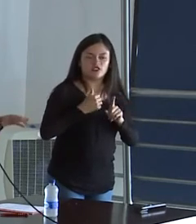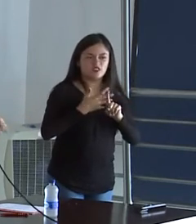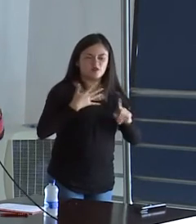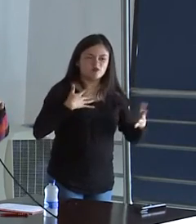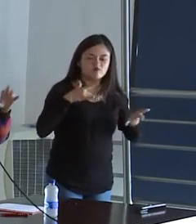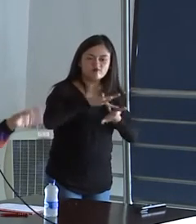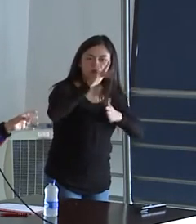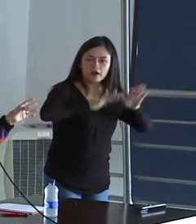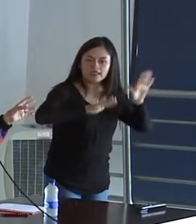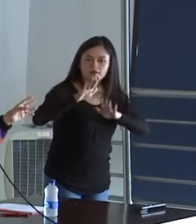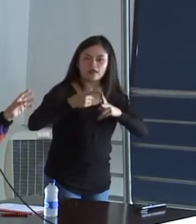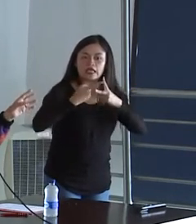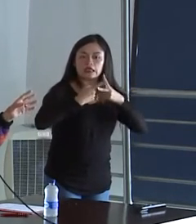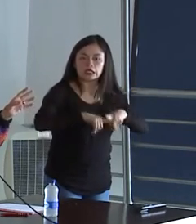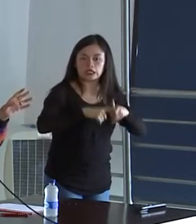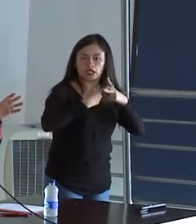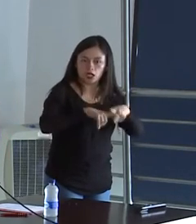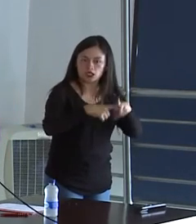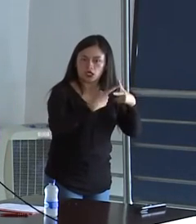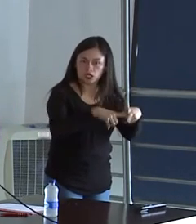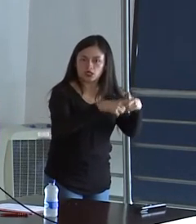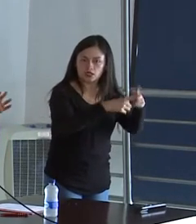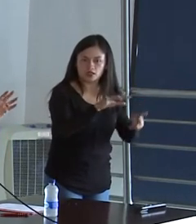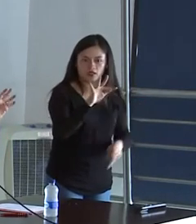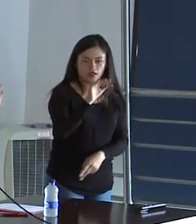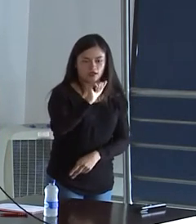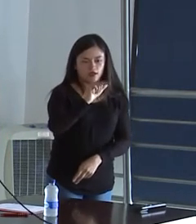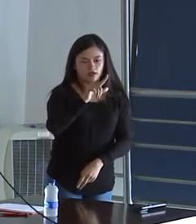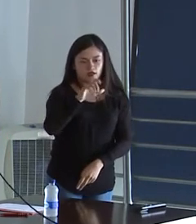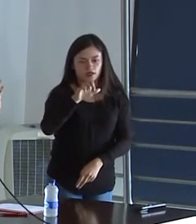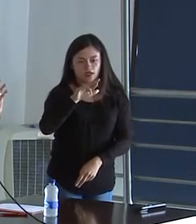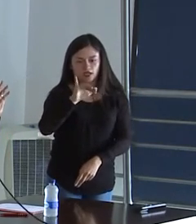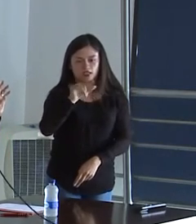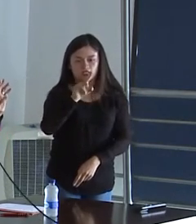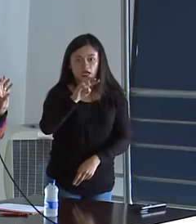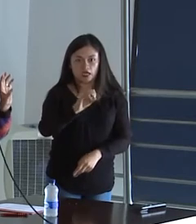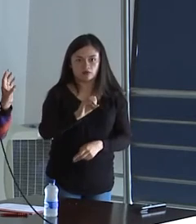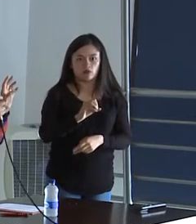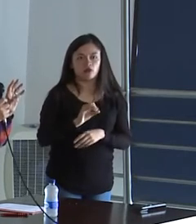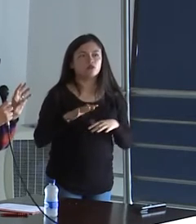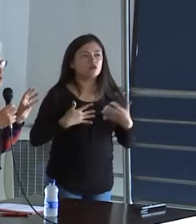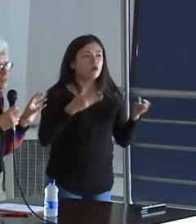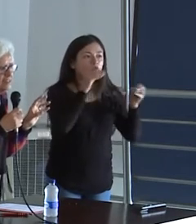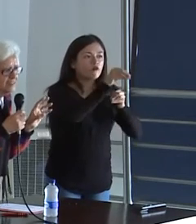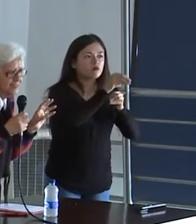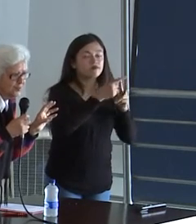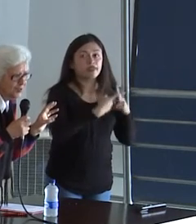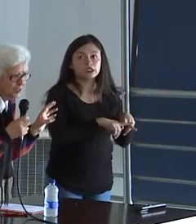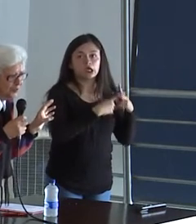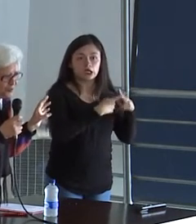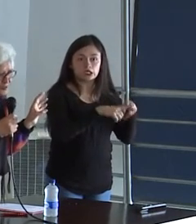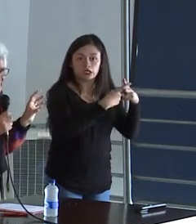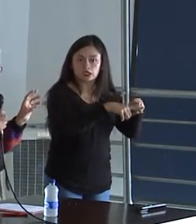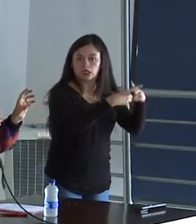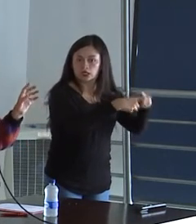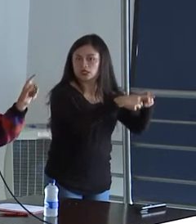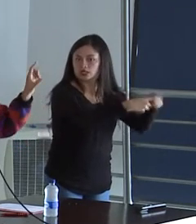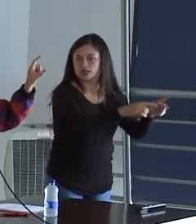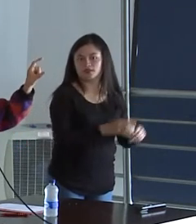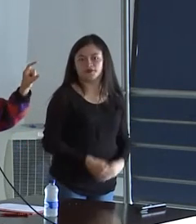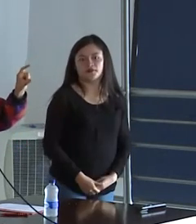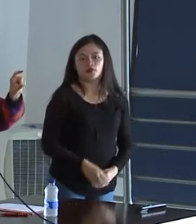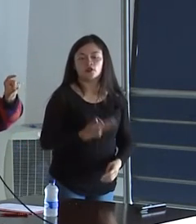tenaz, de tallerismo, que nos parecía que uno se tenía que formar yendo al taller. Se le olvidó a uno que financiar la formación necesita el estudio riguroso.